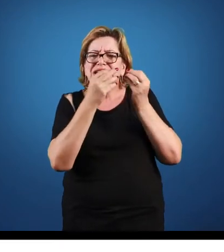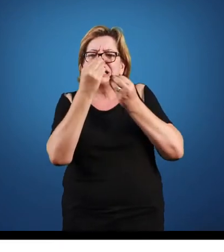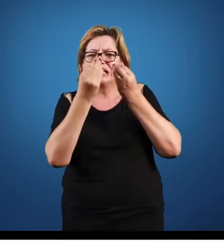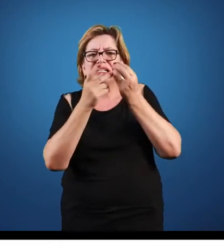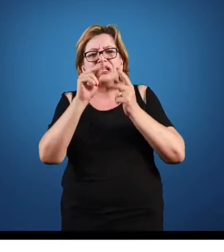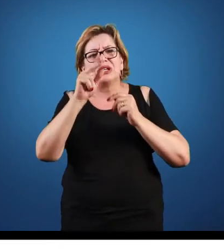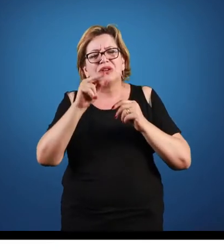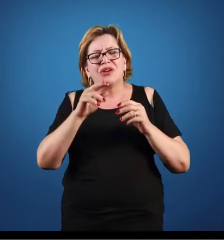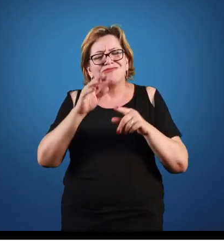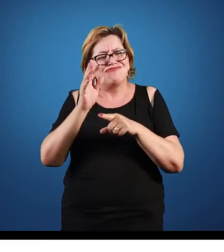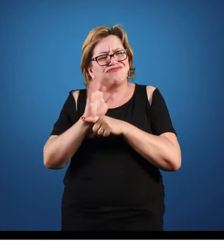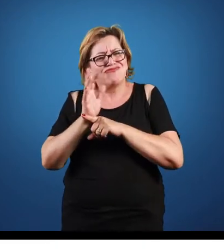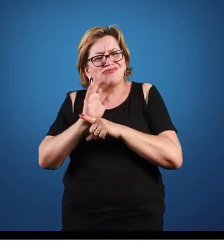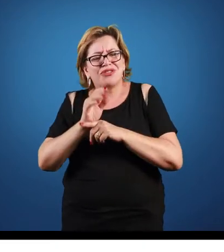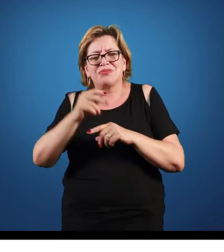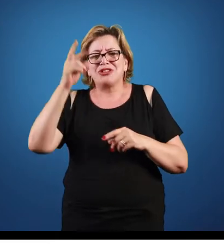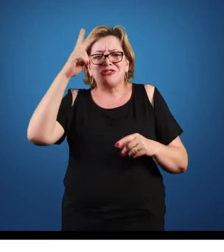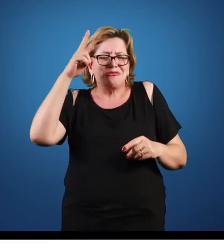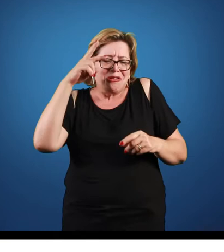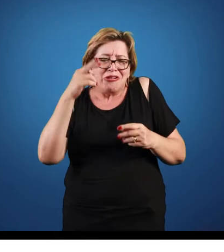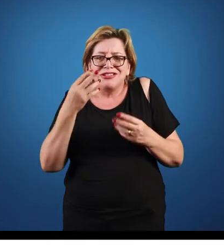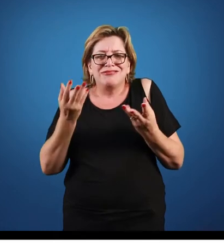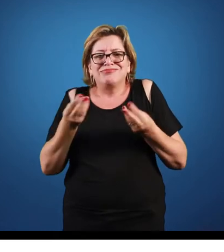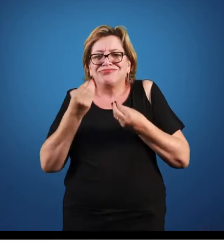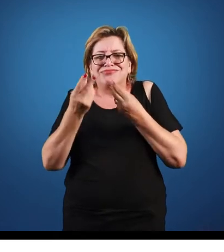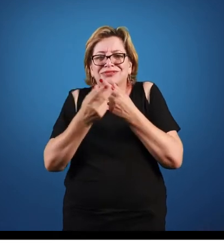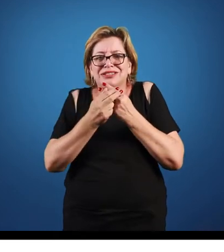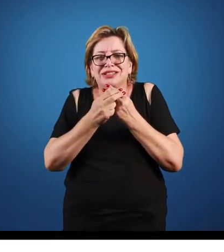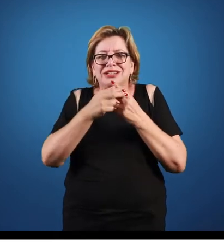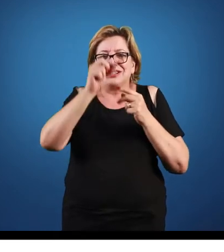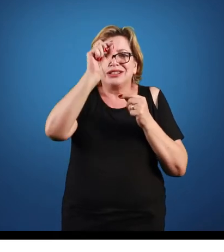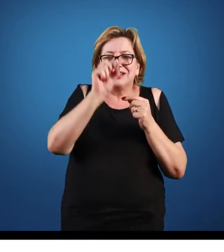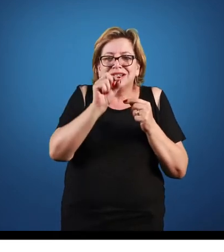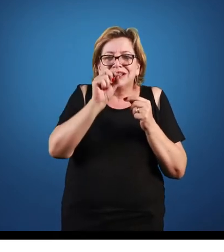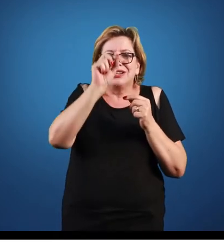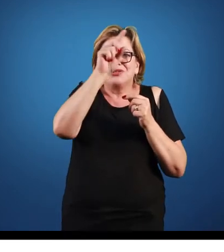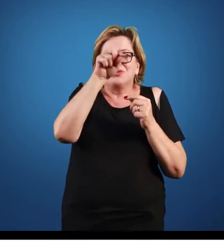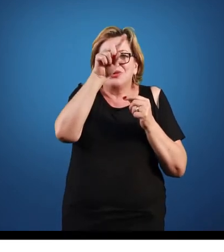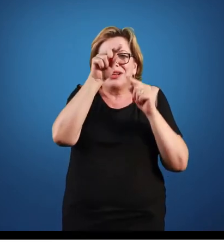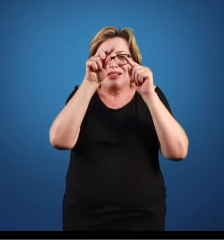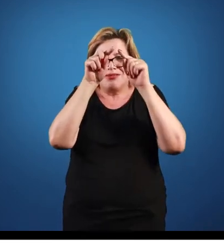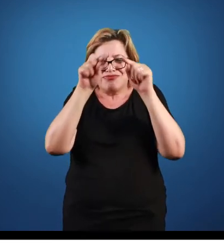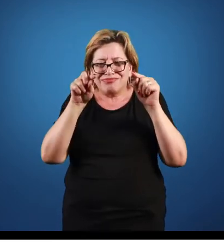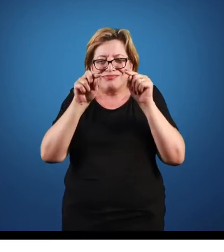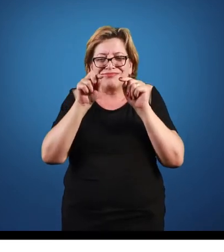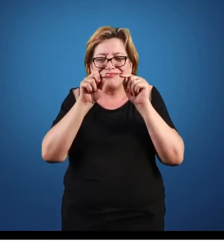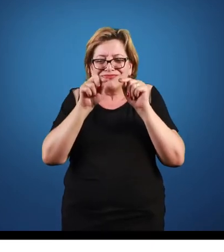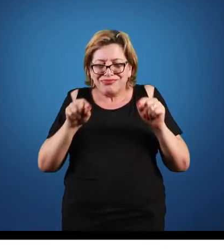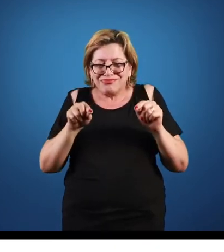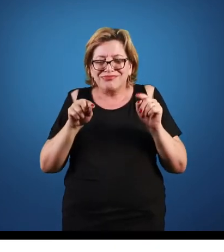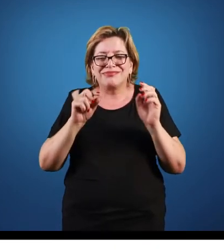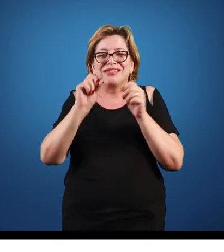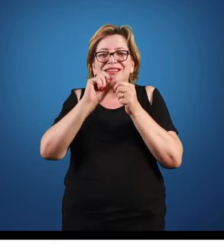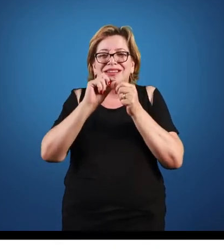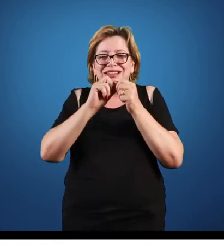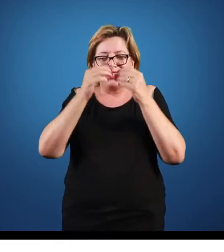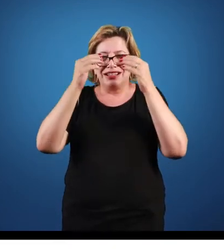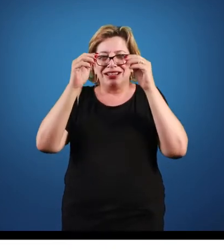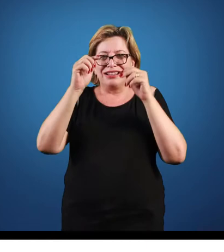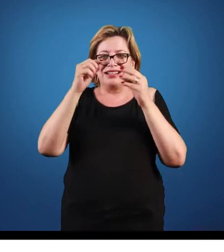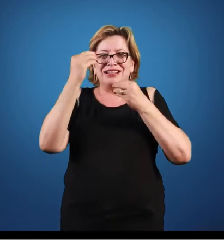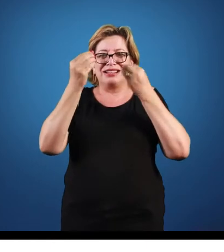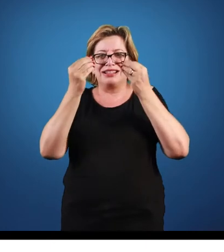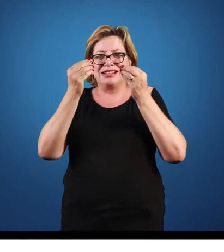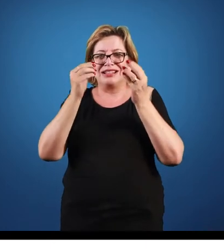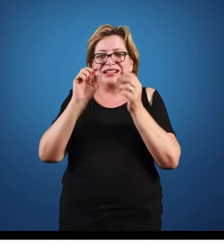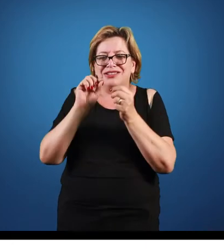desenho animado uma história em quadrinho e pode ser feito com um risquinho mesmo com aqueles bonecos de risco que eu falo é que é uma bolinha com o corpinho no